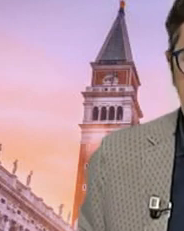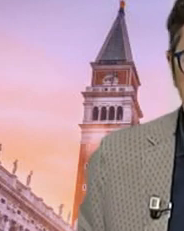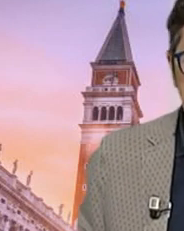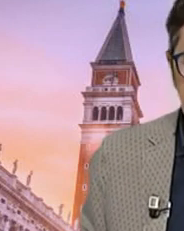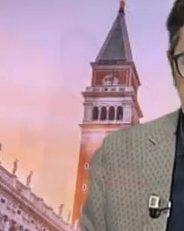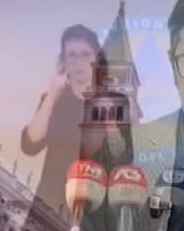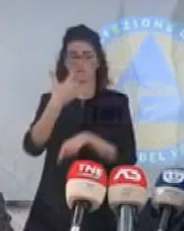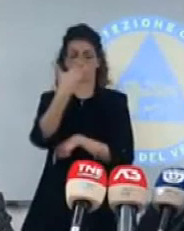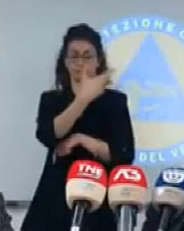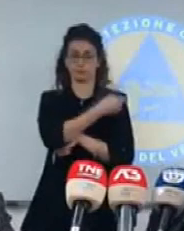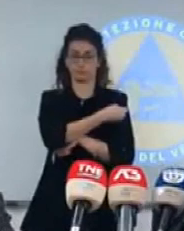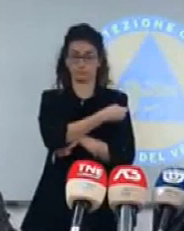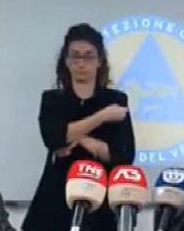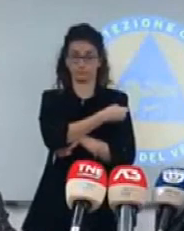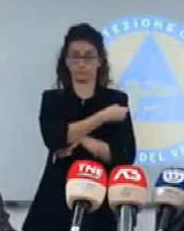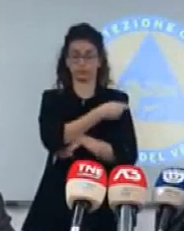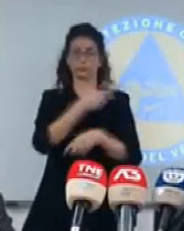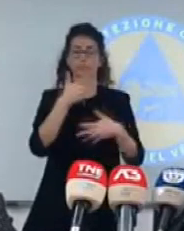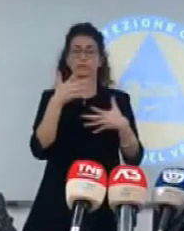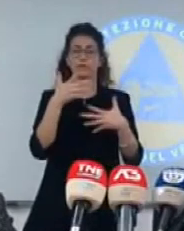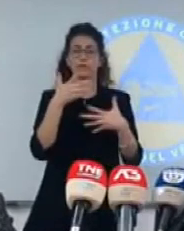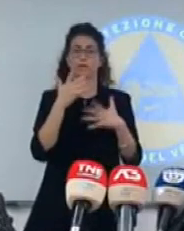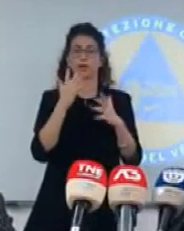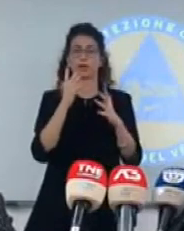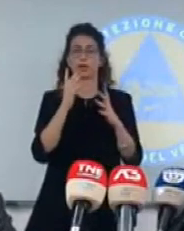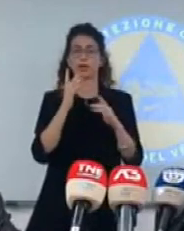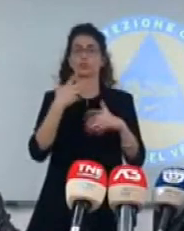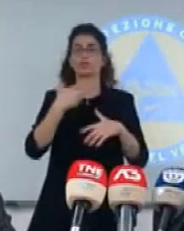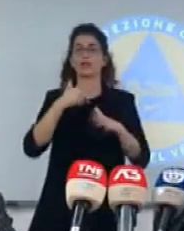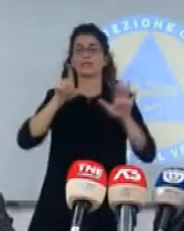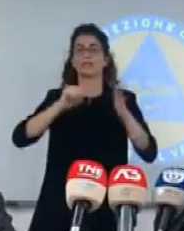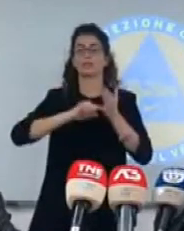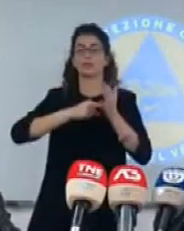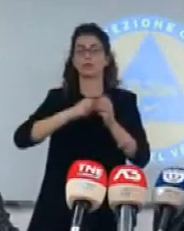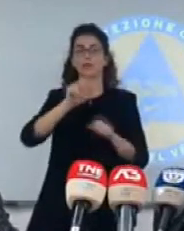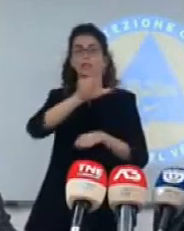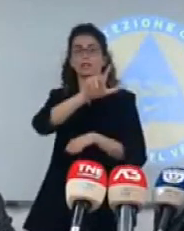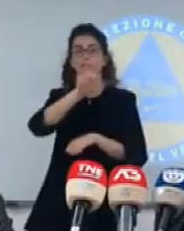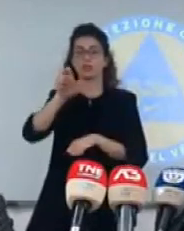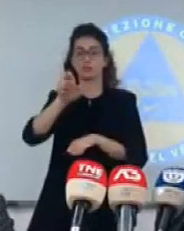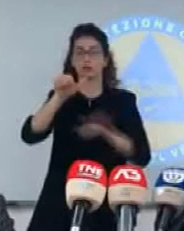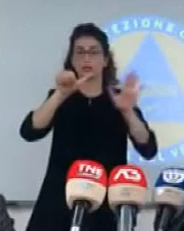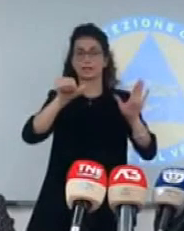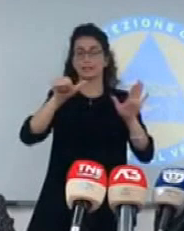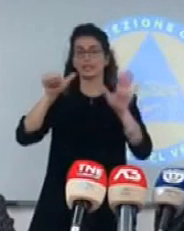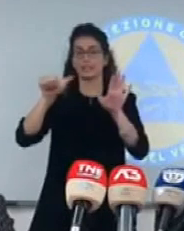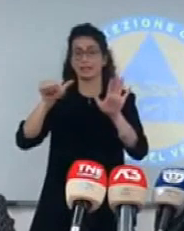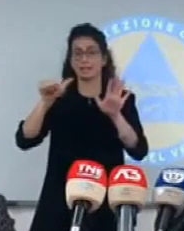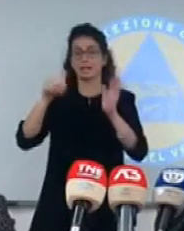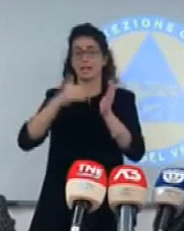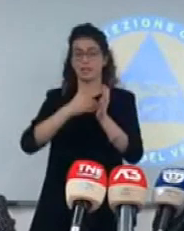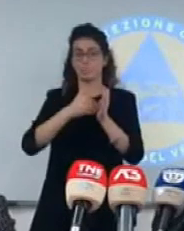ascoltiamolo siamo giunti al 77 milioni 366 mila vaccinazioni quasi